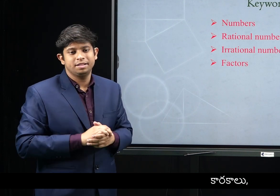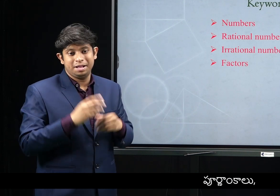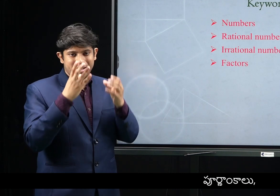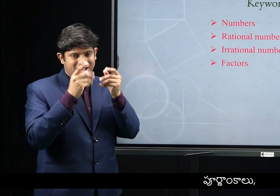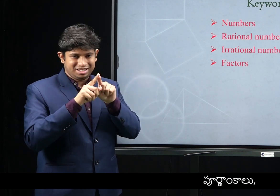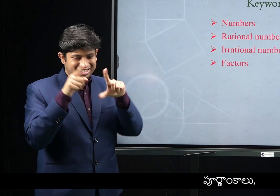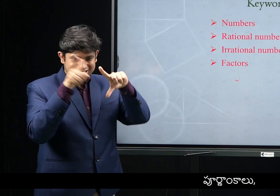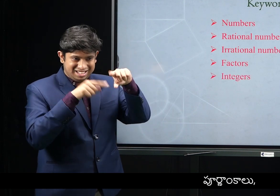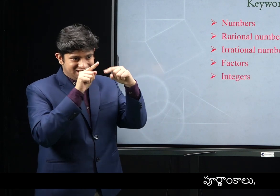పూర్ణాంకాలు,